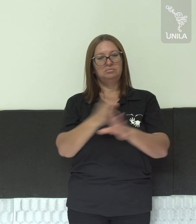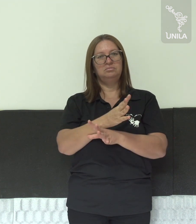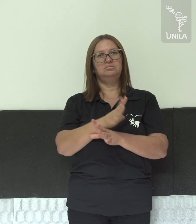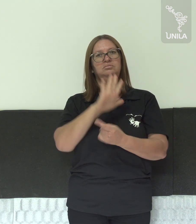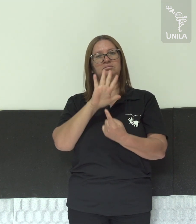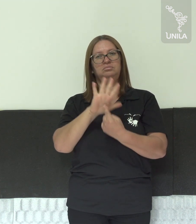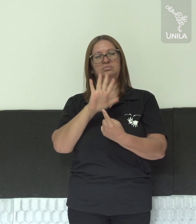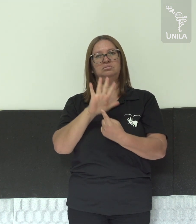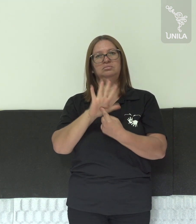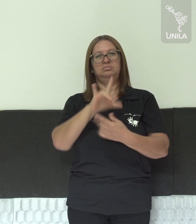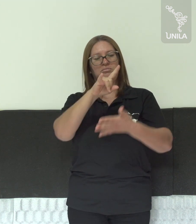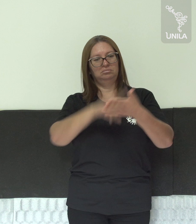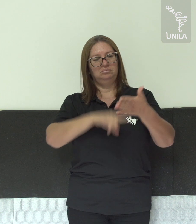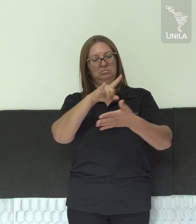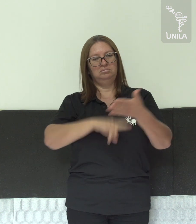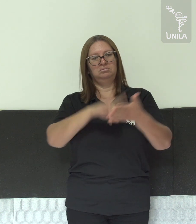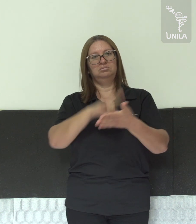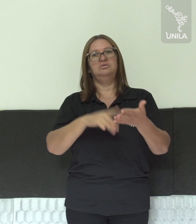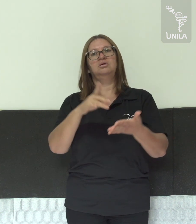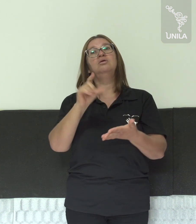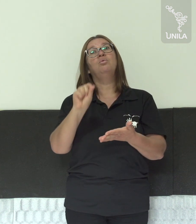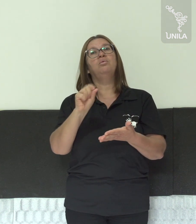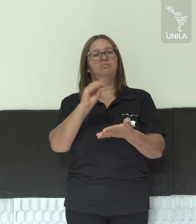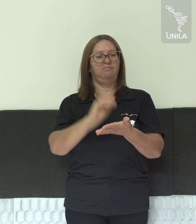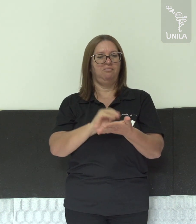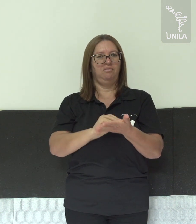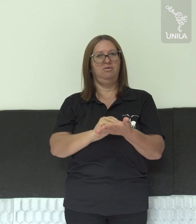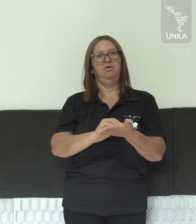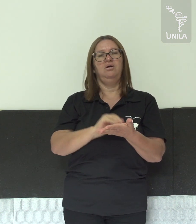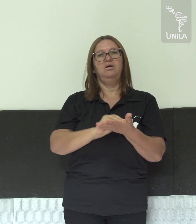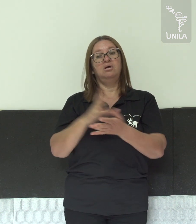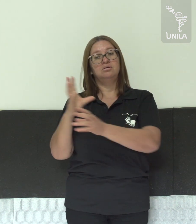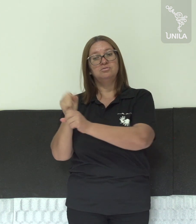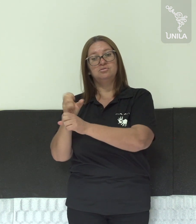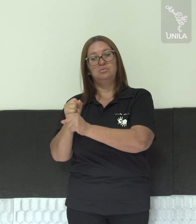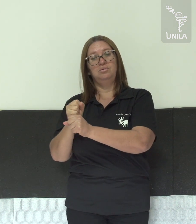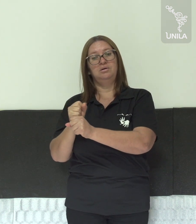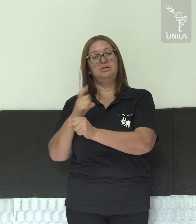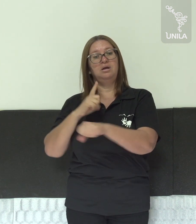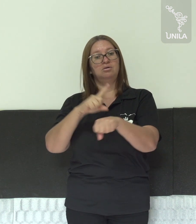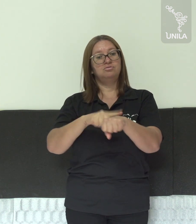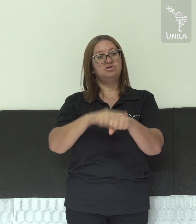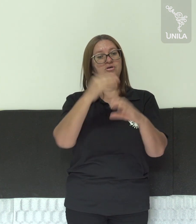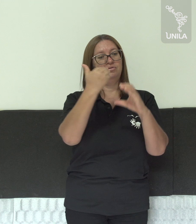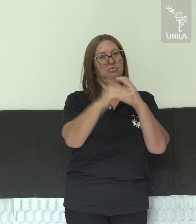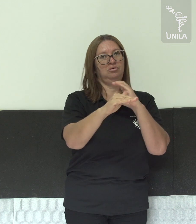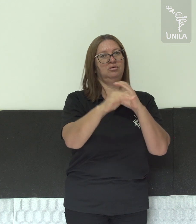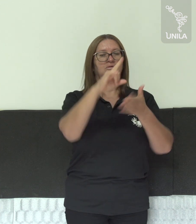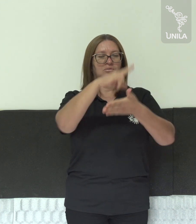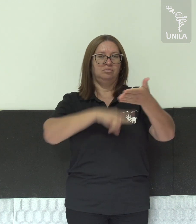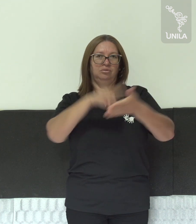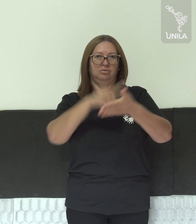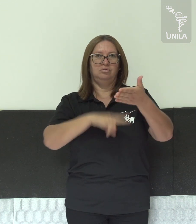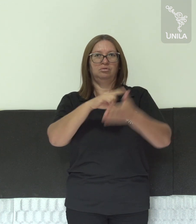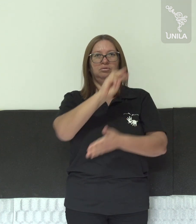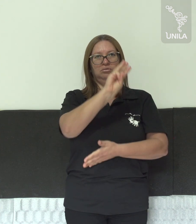e apresentação das documentações faltantes, contados a partir da data de envio das documentações